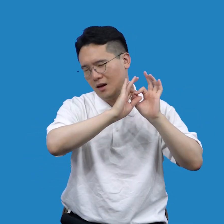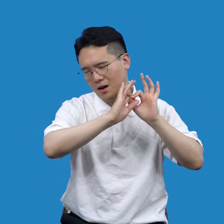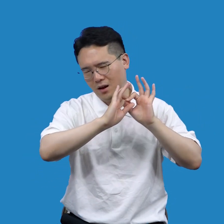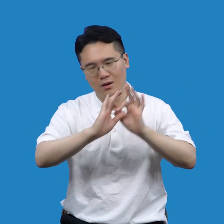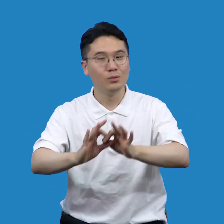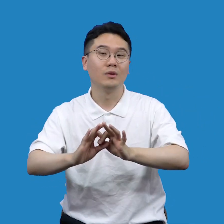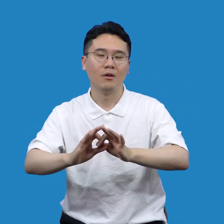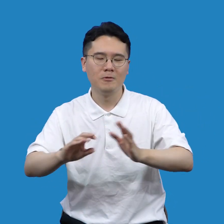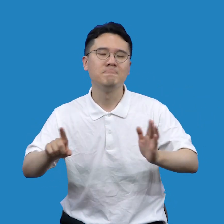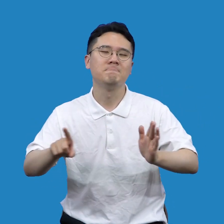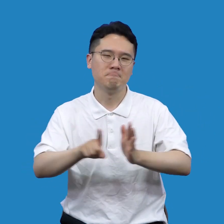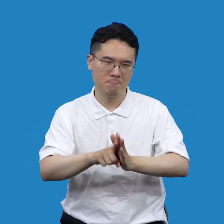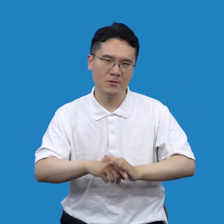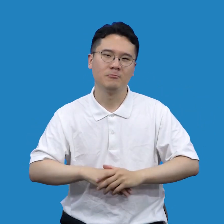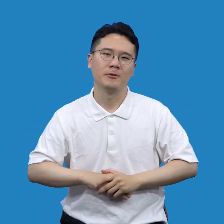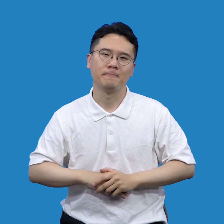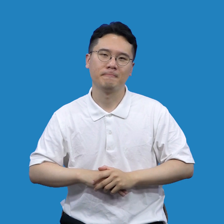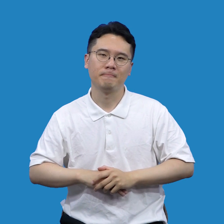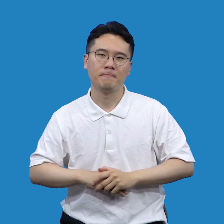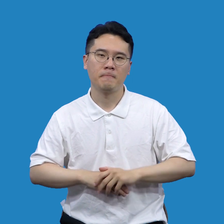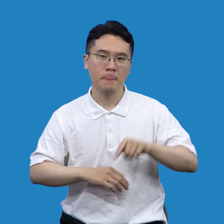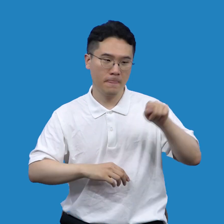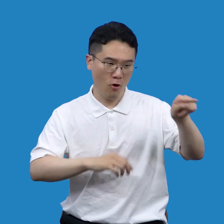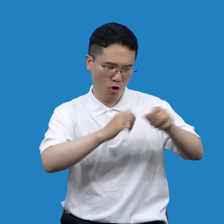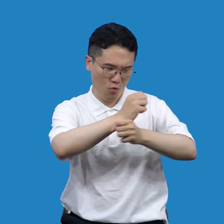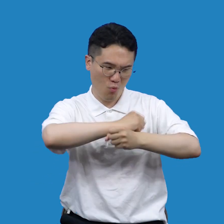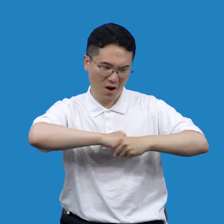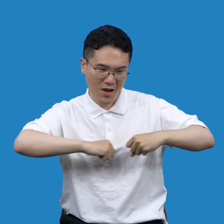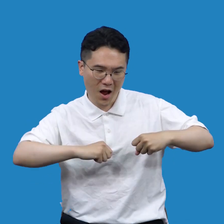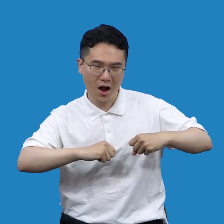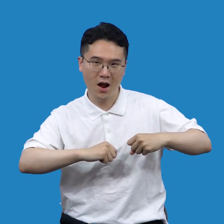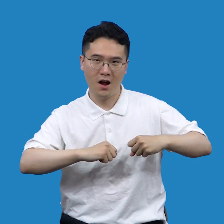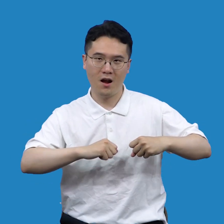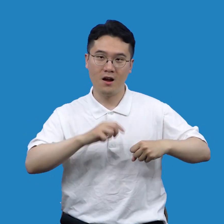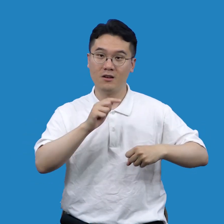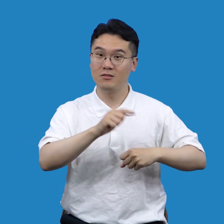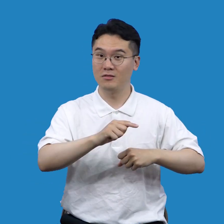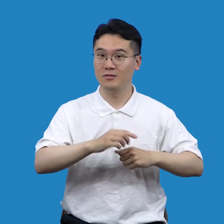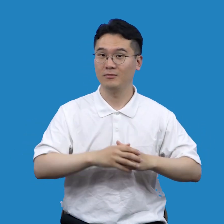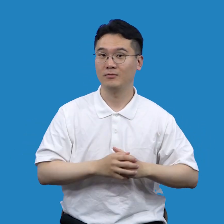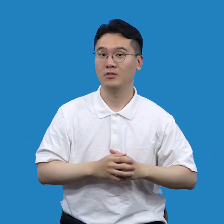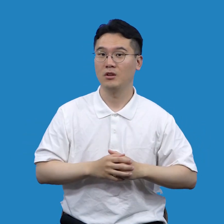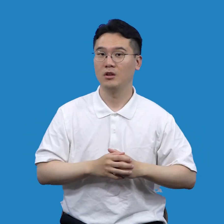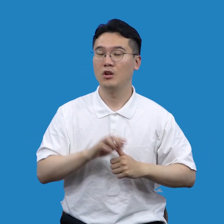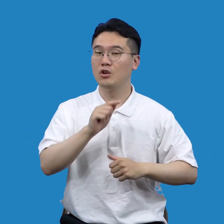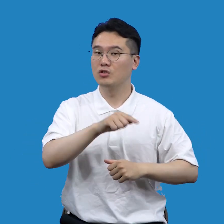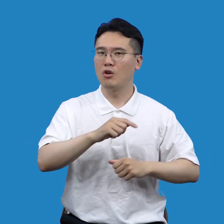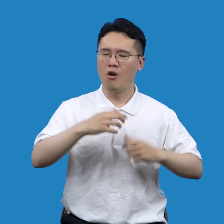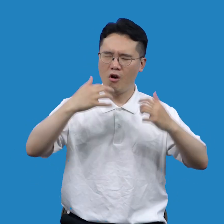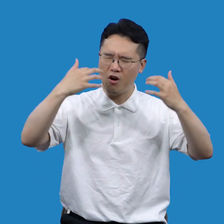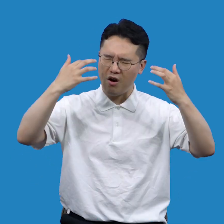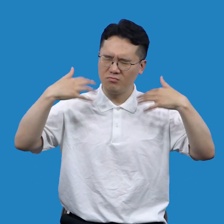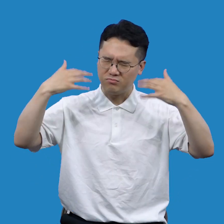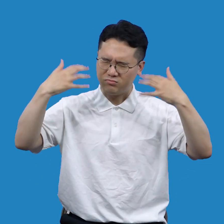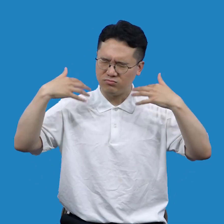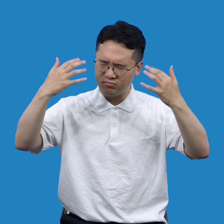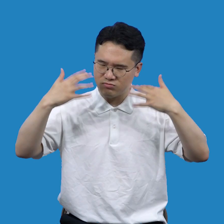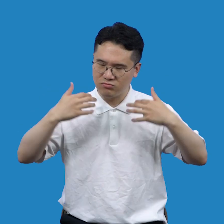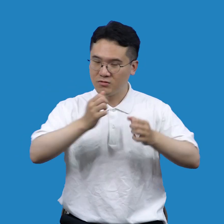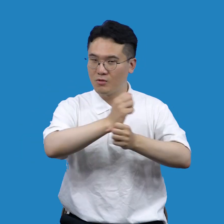믿고 말입니다. 저 광야, 찬바람 부는 광야, 저 무더운 열사의